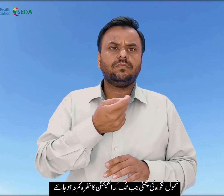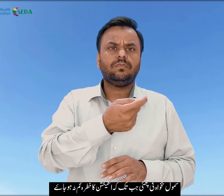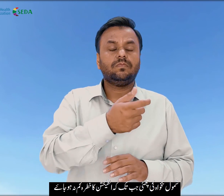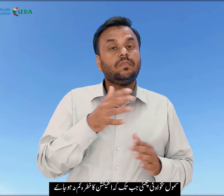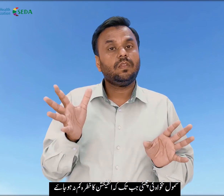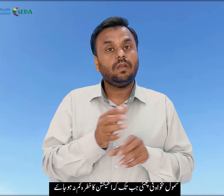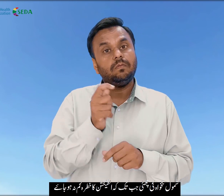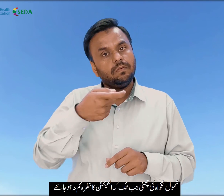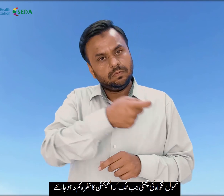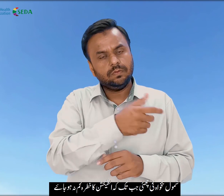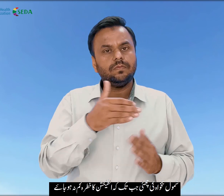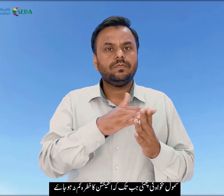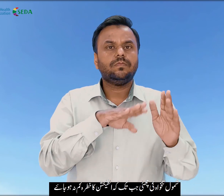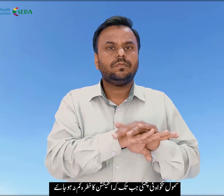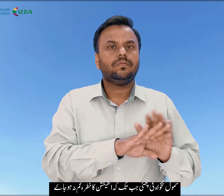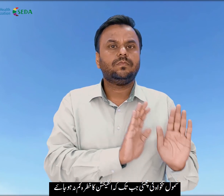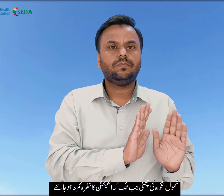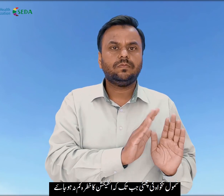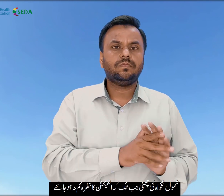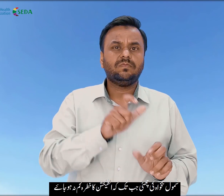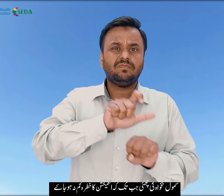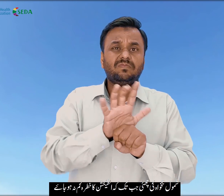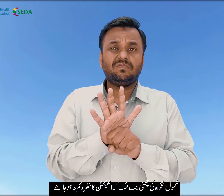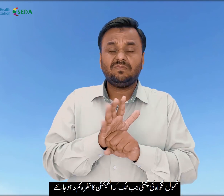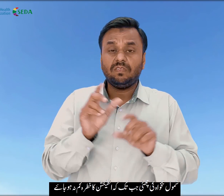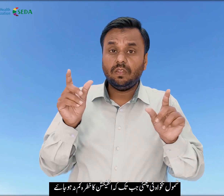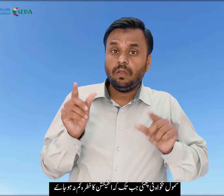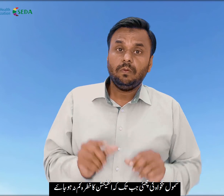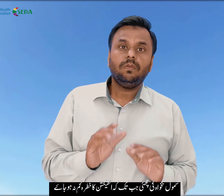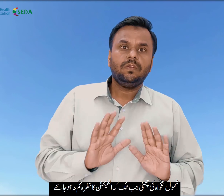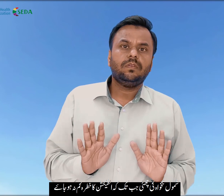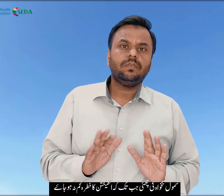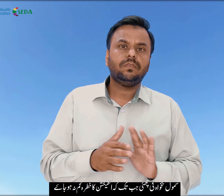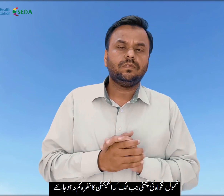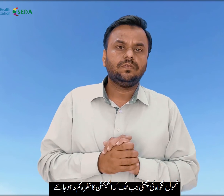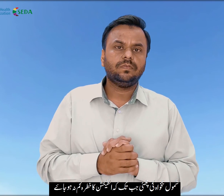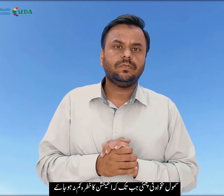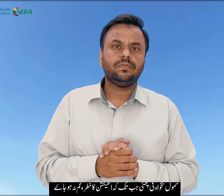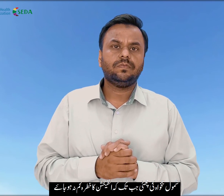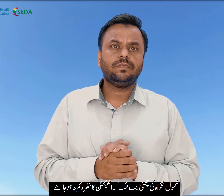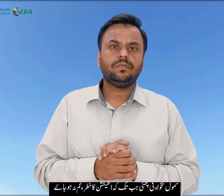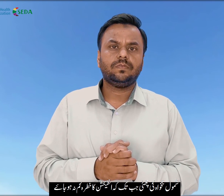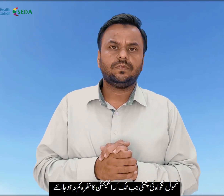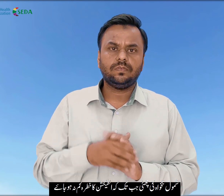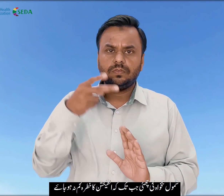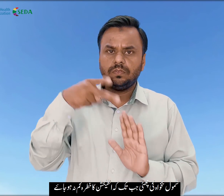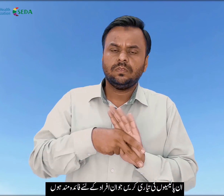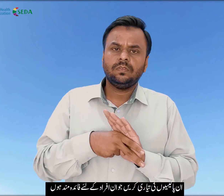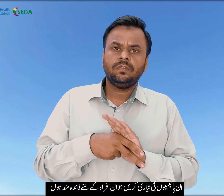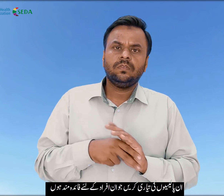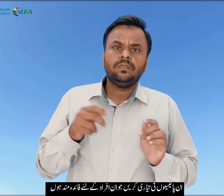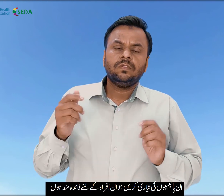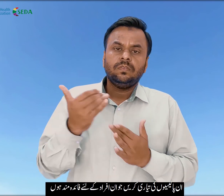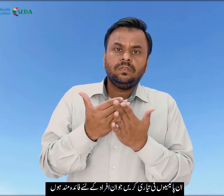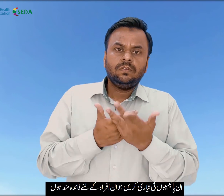تنخواہ کی چھٹی، جب تک کہ انفیکشن کا خطرہ کم نہ ہو جائے۔ ان پالیسیوں کی تیاری